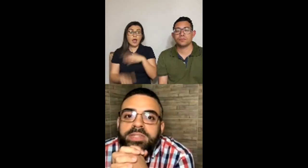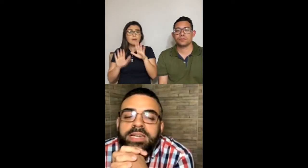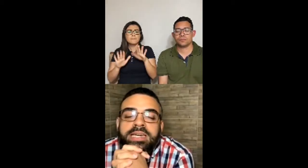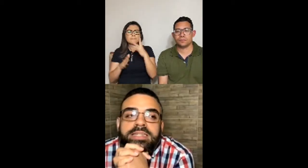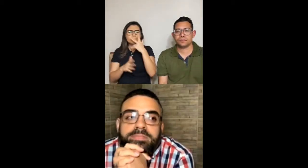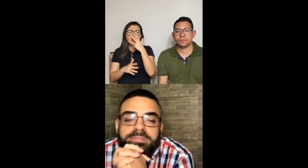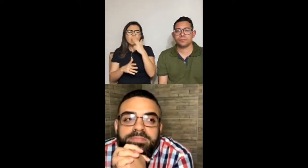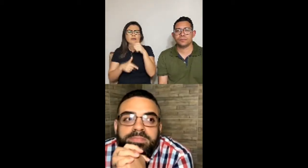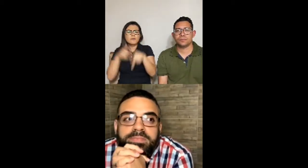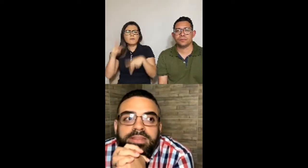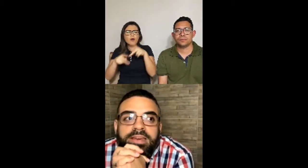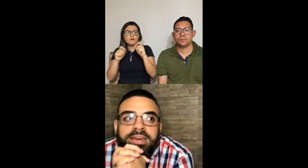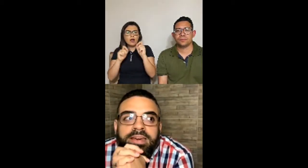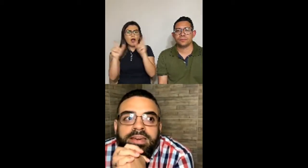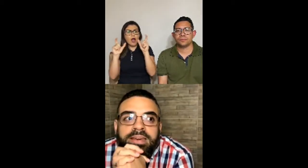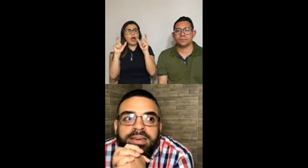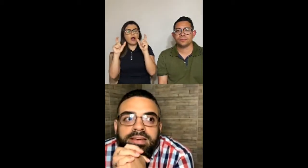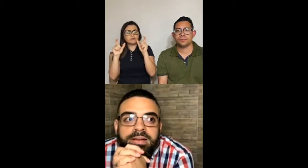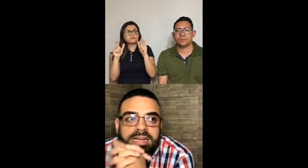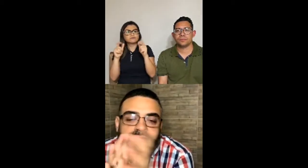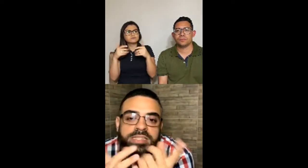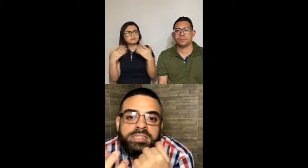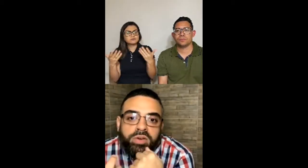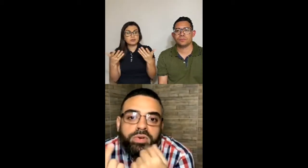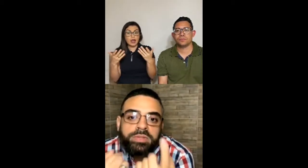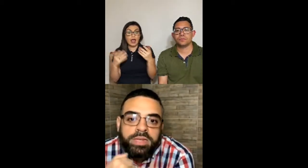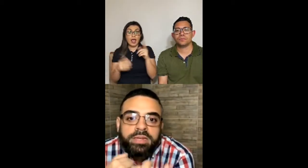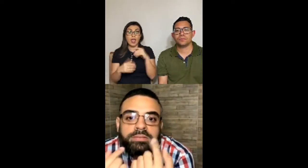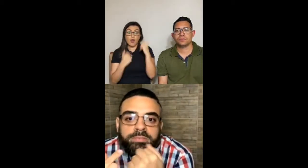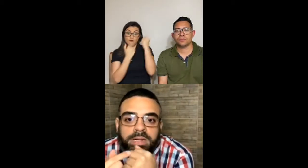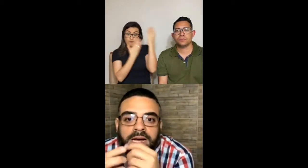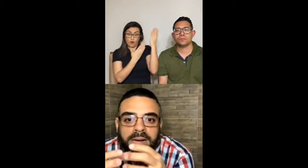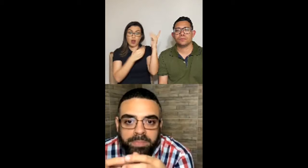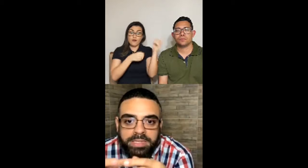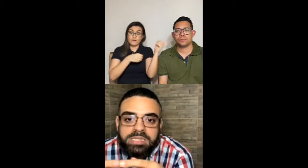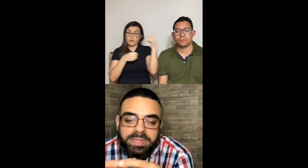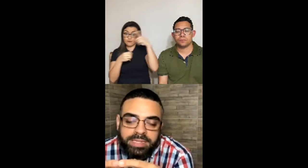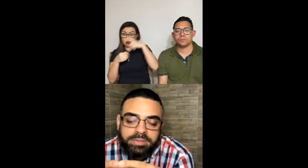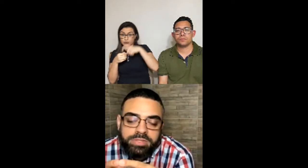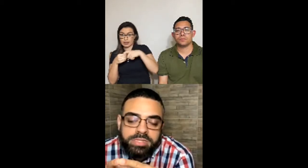né? E isso parece que acordou, o pessoal acordou. Quando eu voltei,